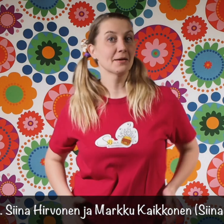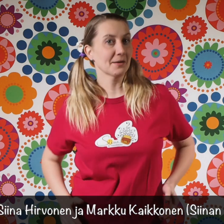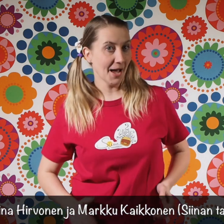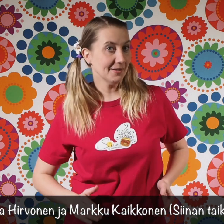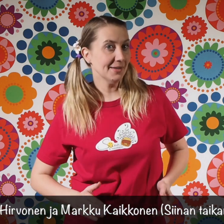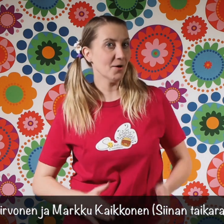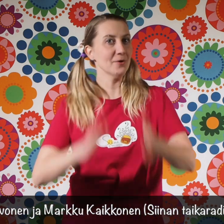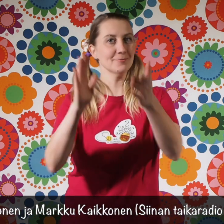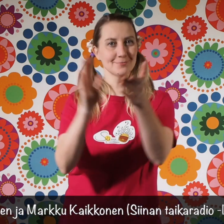radio,